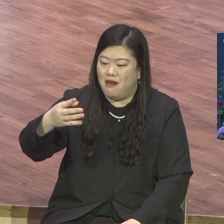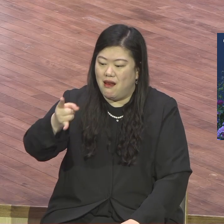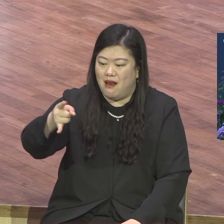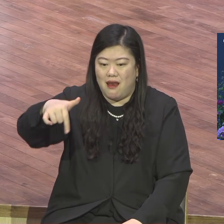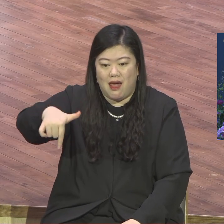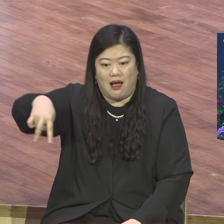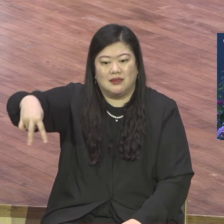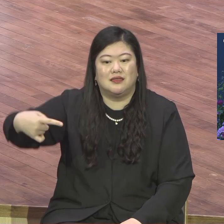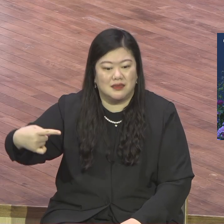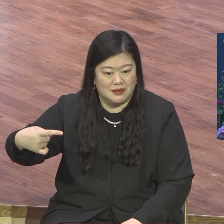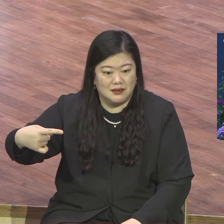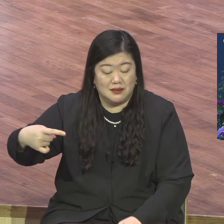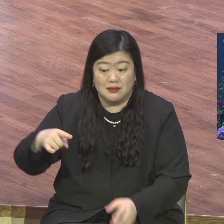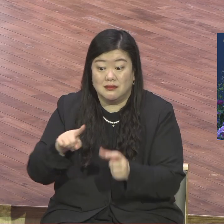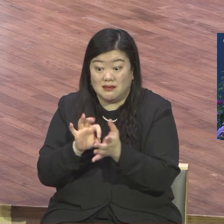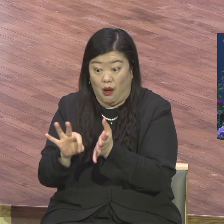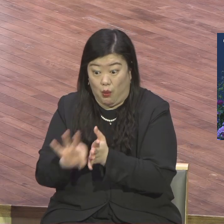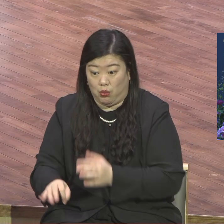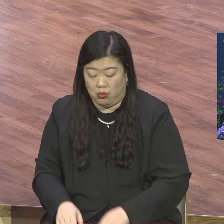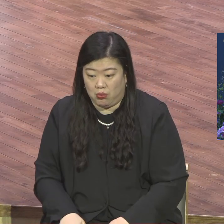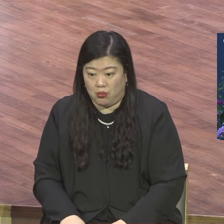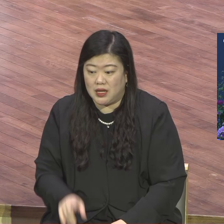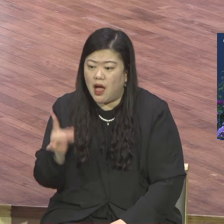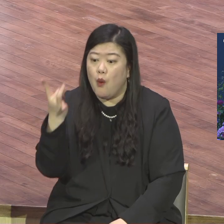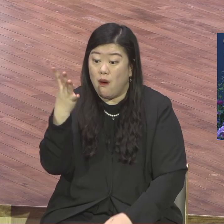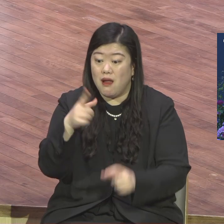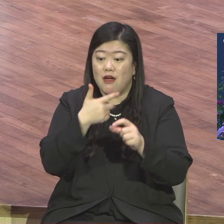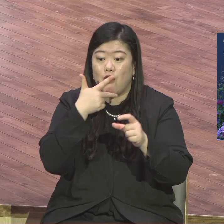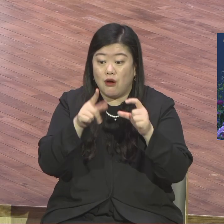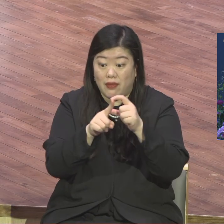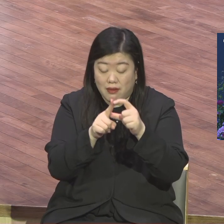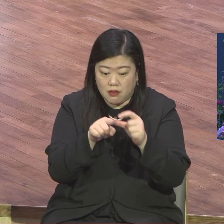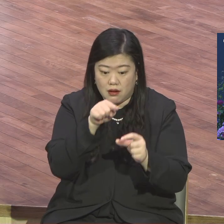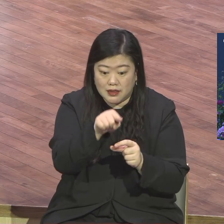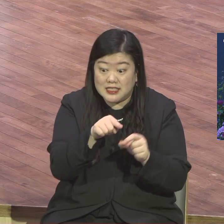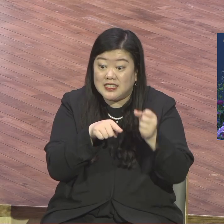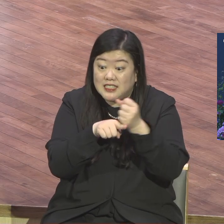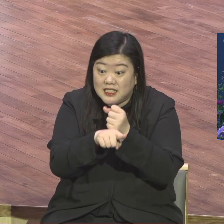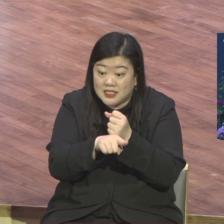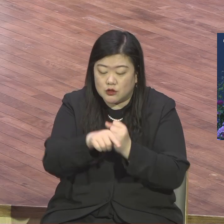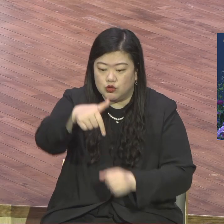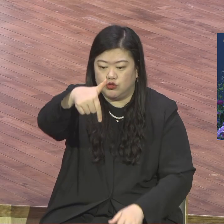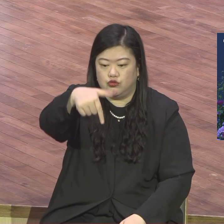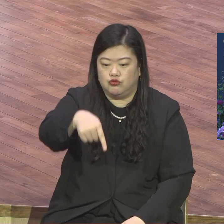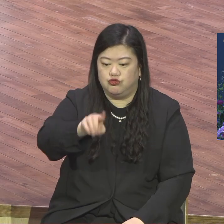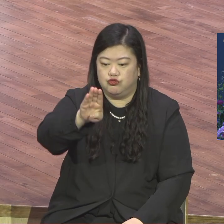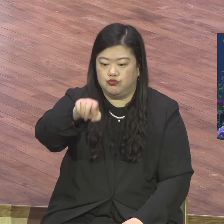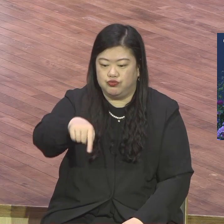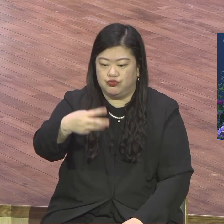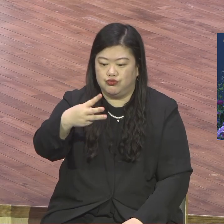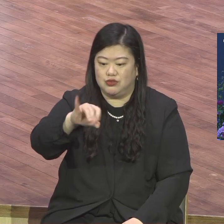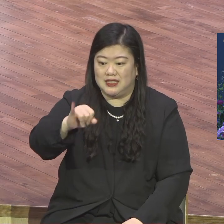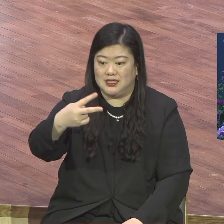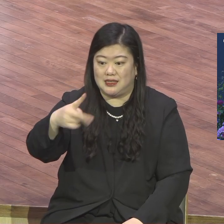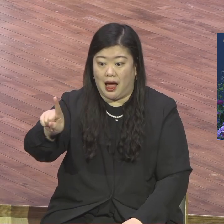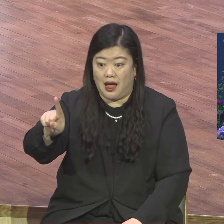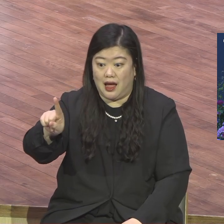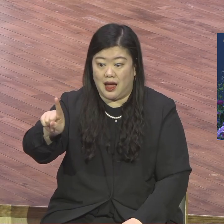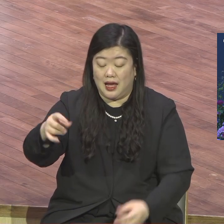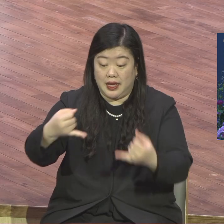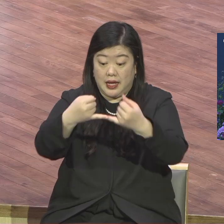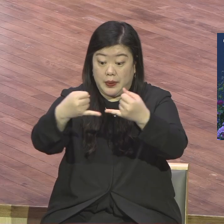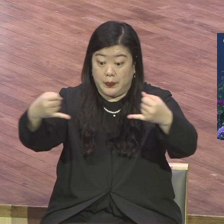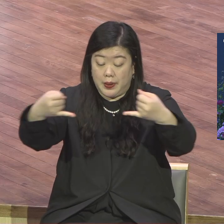플렉스 구부리다. 부부리다라는 뜻에서 파생해 가지고 된 이건 실제적으로 이 근육이 있는 몸 좋은 사람이